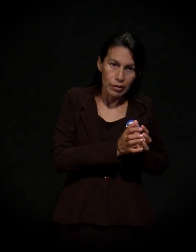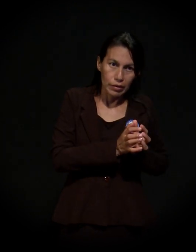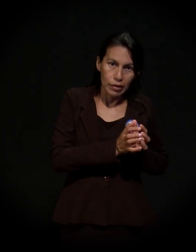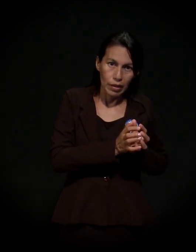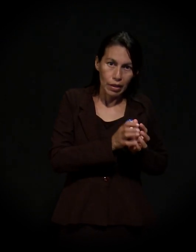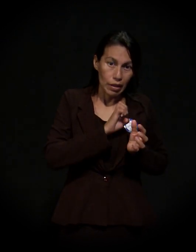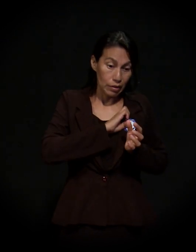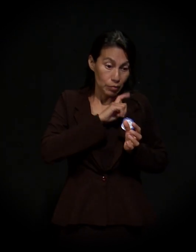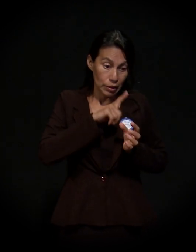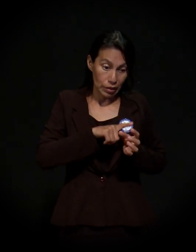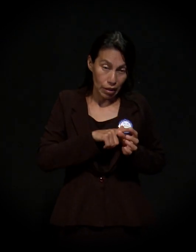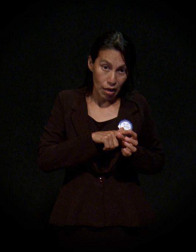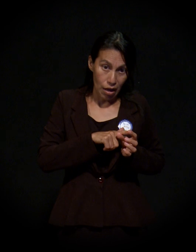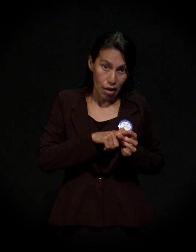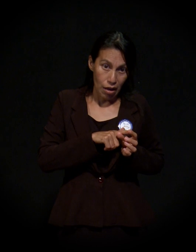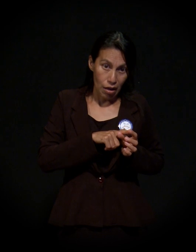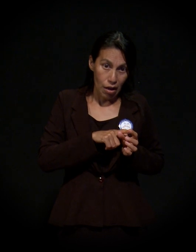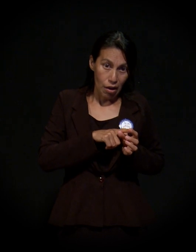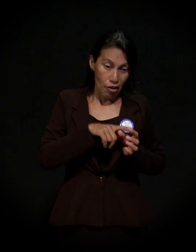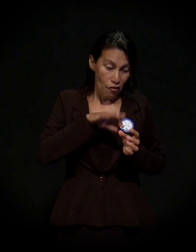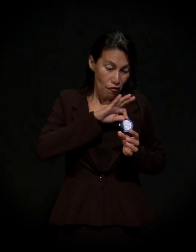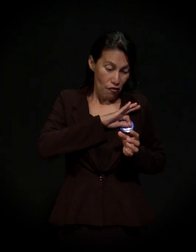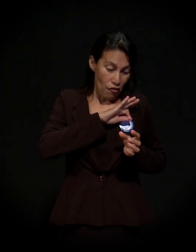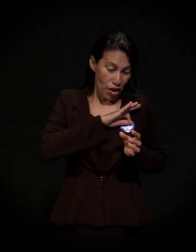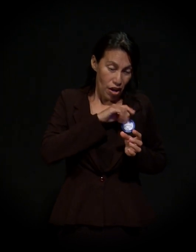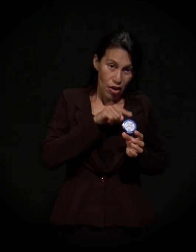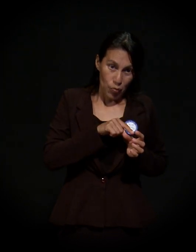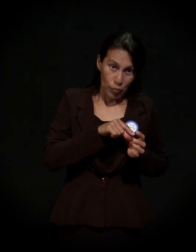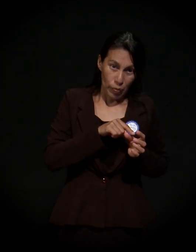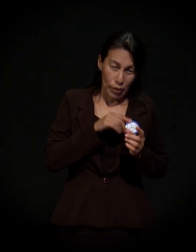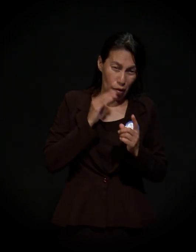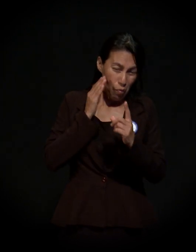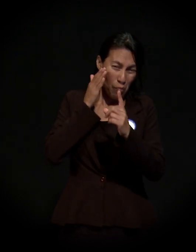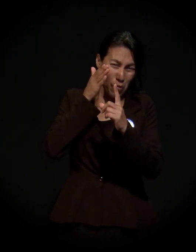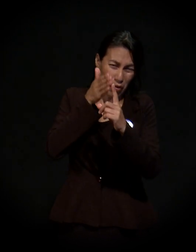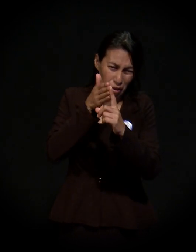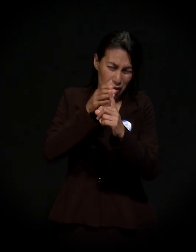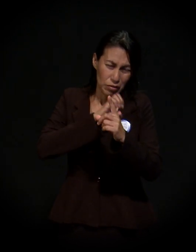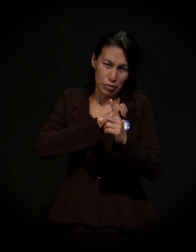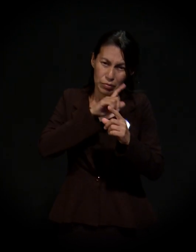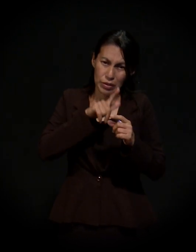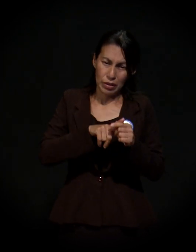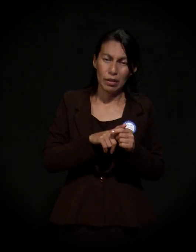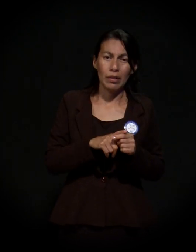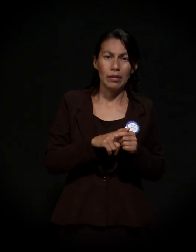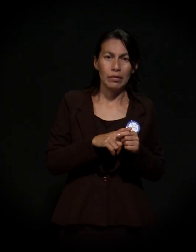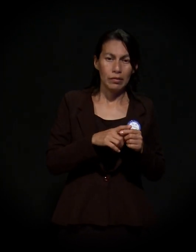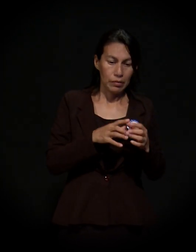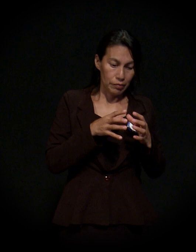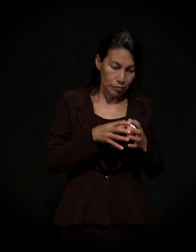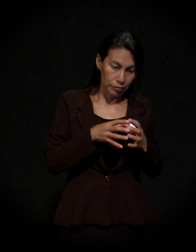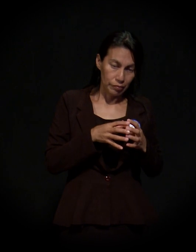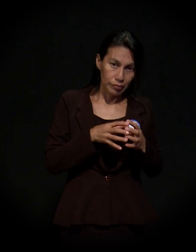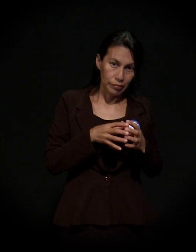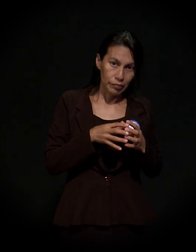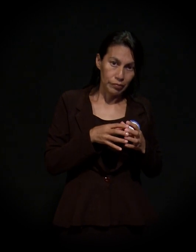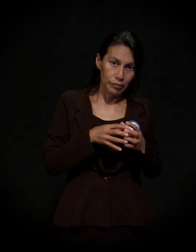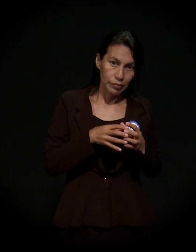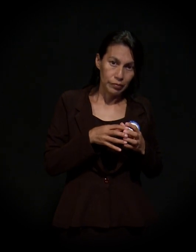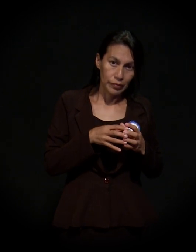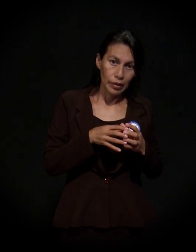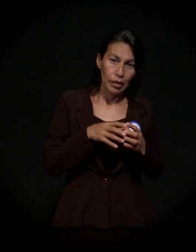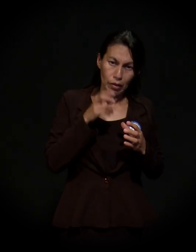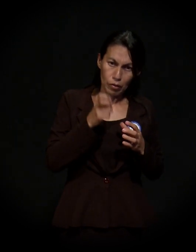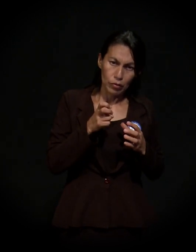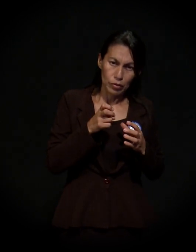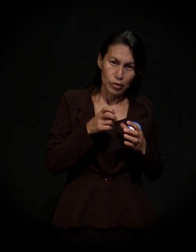que uno pone su fe en algún proyecto especial. Y uno